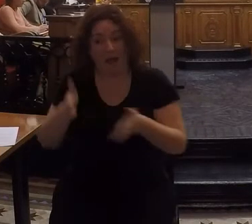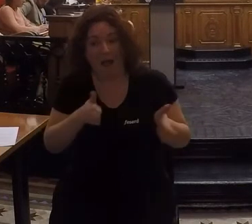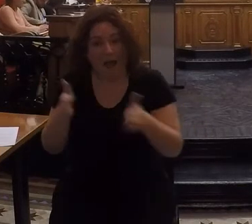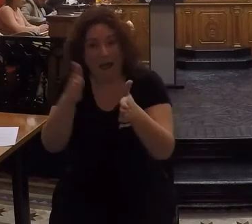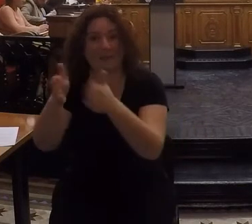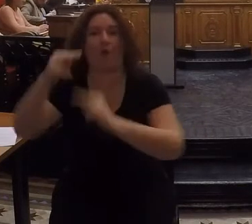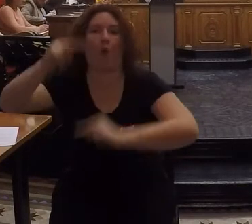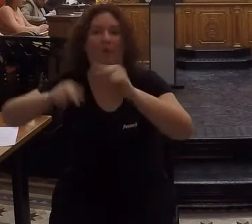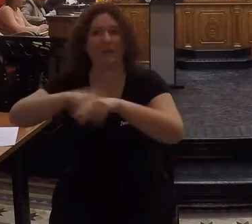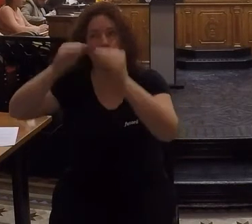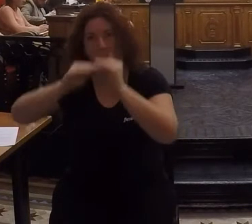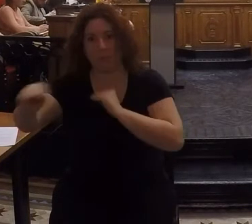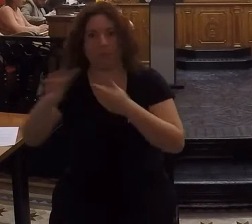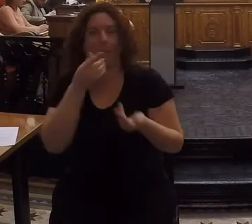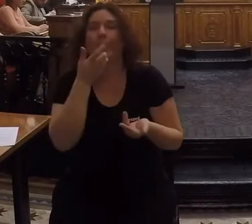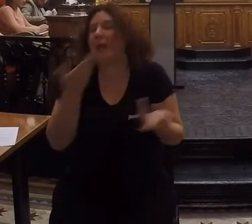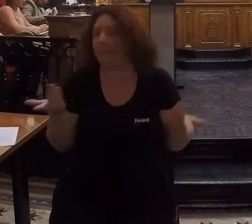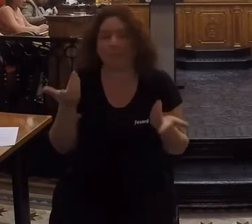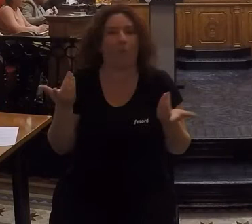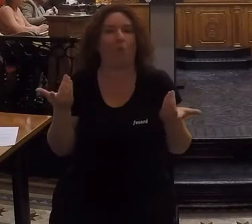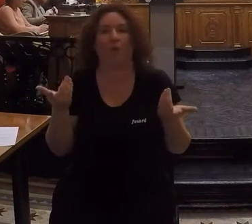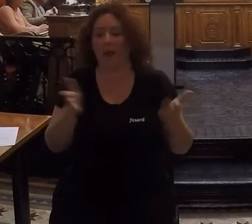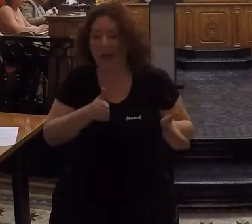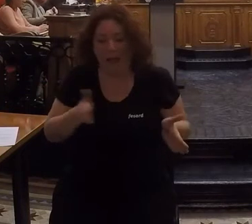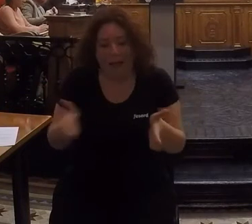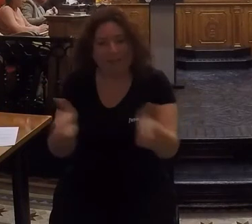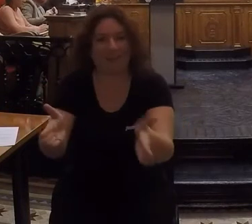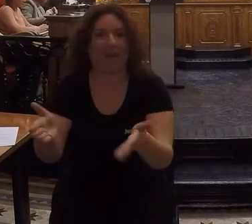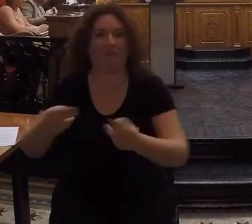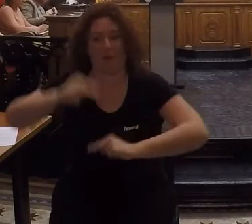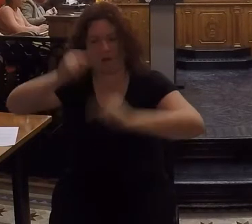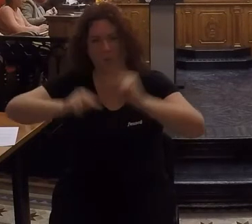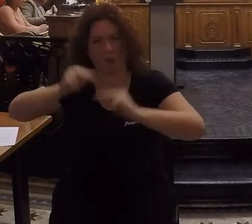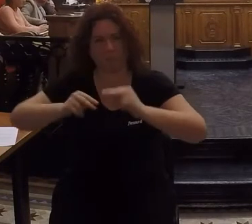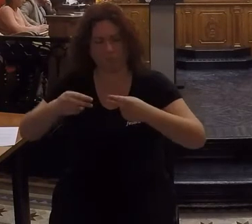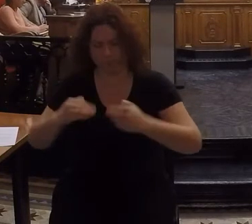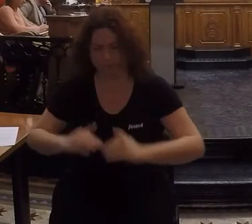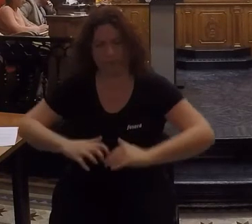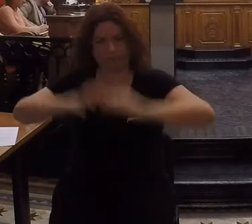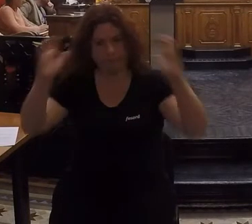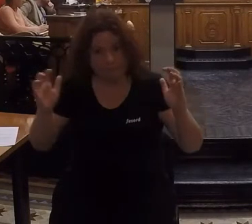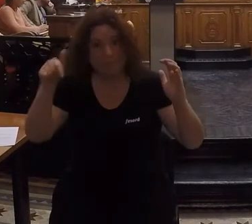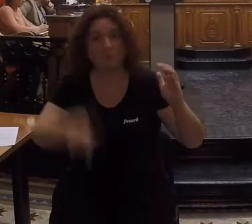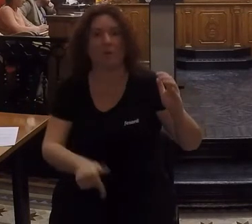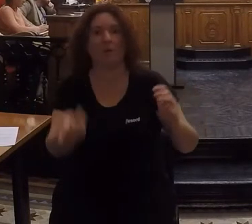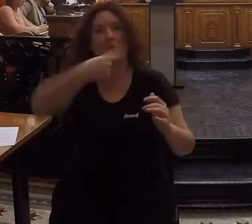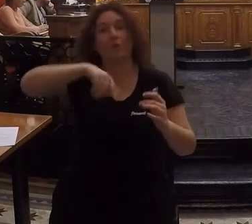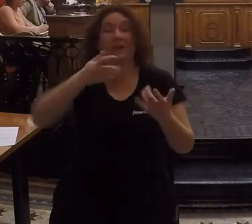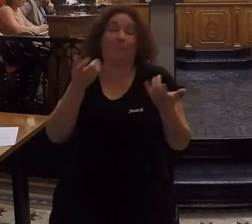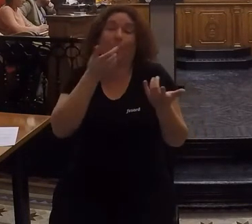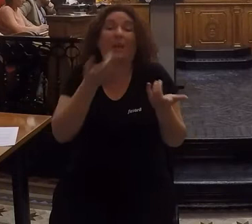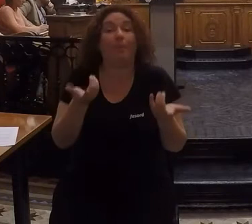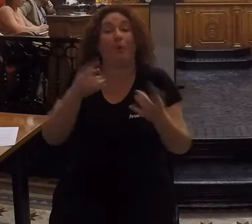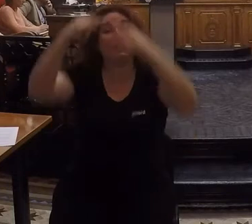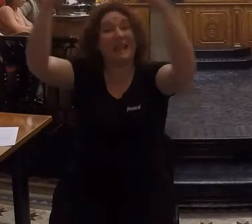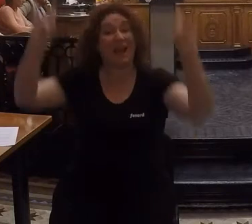que cuando se levantan aceras es cuando mayor perjuicio se causa. Cuando se levantan aceras, por ejemplo, no se pueden poner las terrazas. Y en este